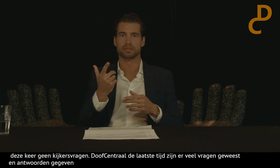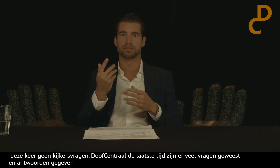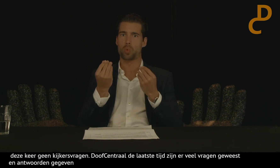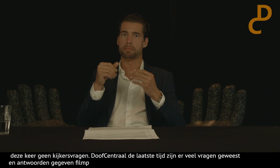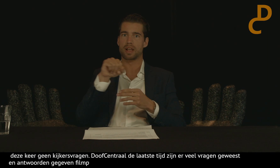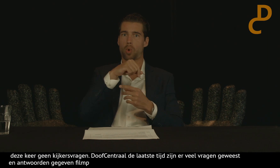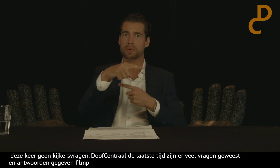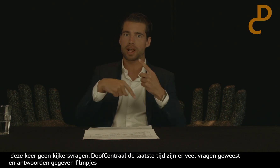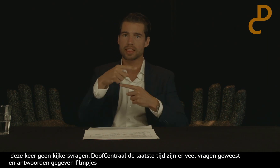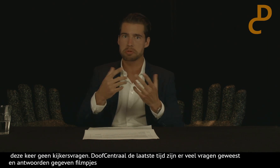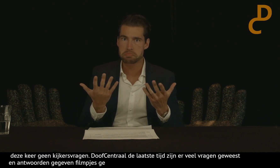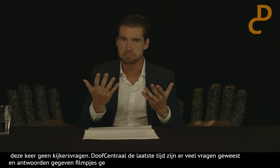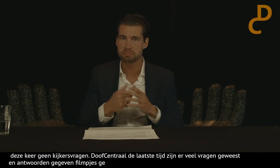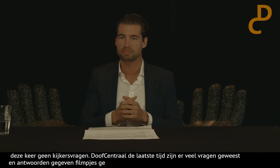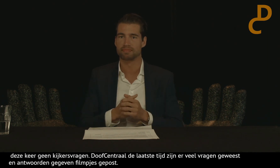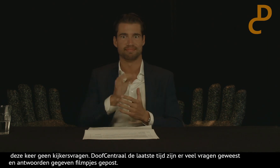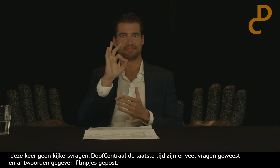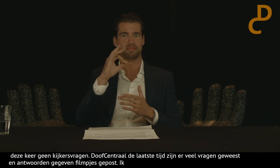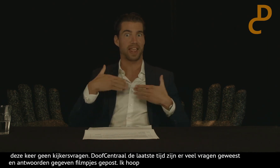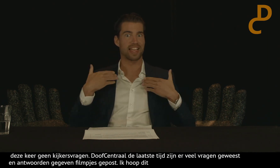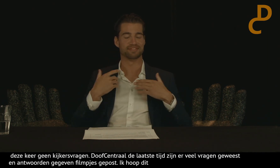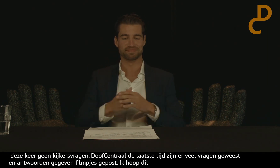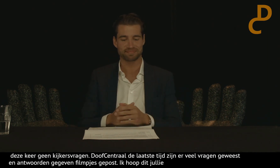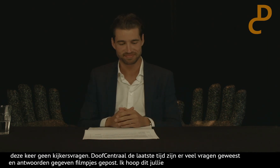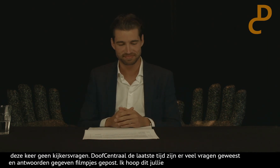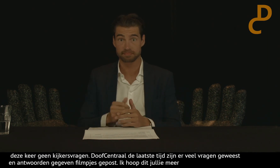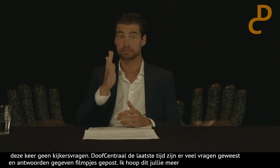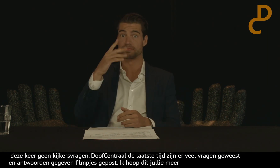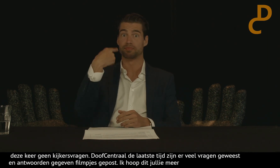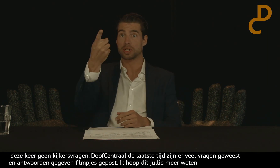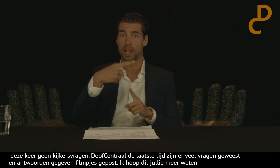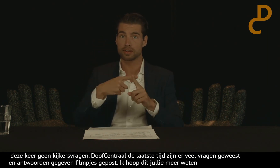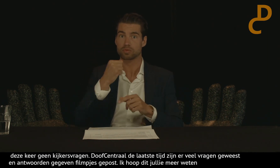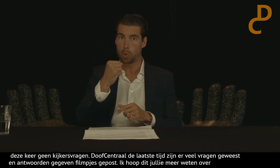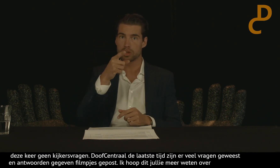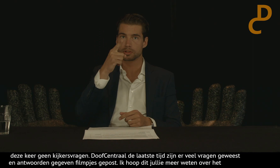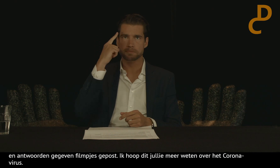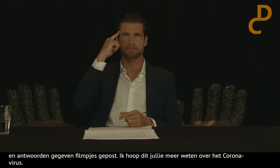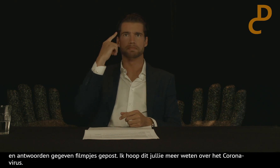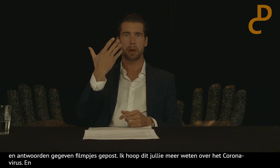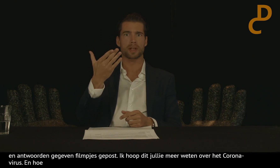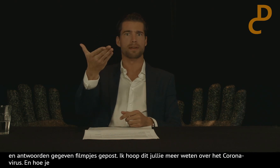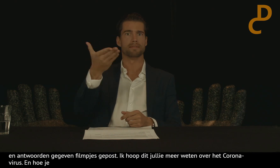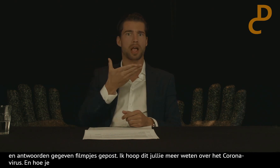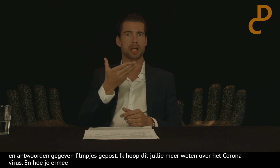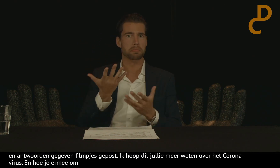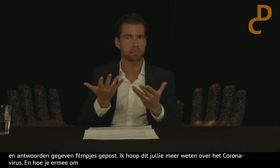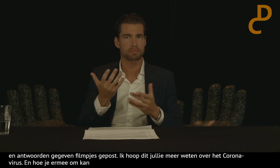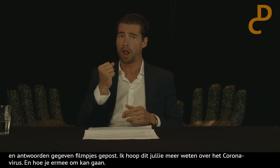kennis over de coronavirus, hoe je daarmee om kan gaan. Dus daar ben ik wel heel blij om dat het zo is. Volgende keer, als je toch een vraag